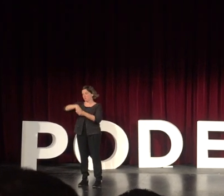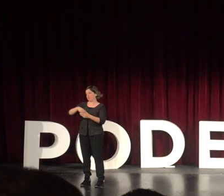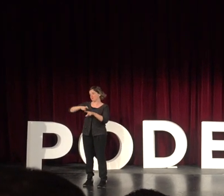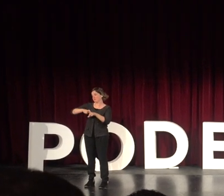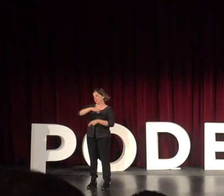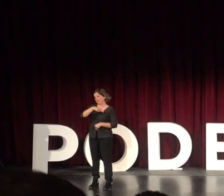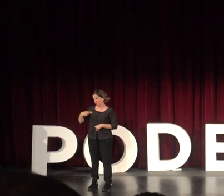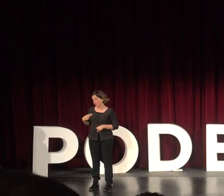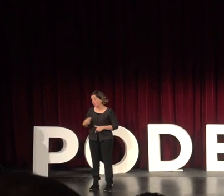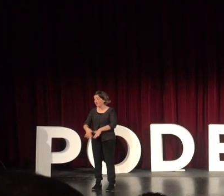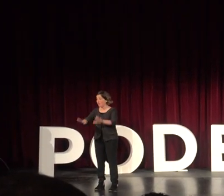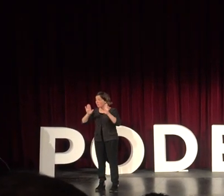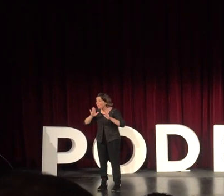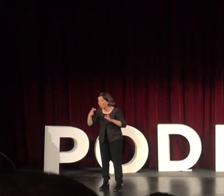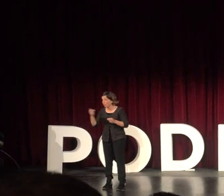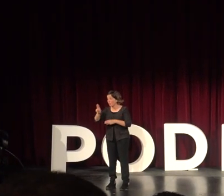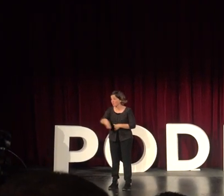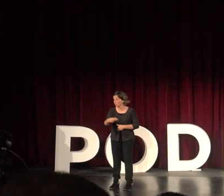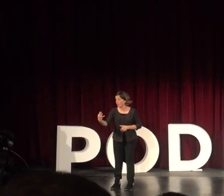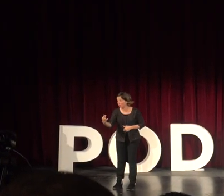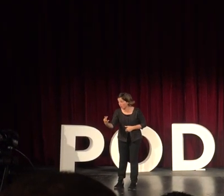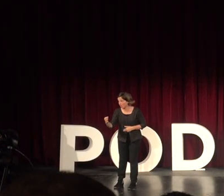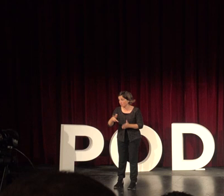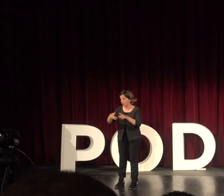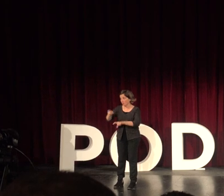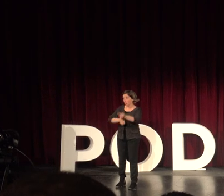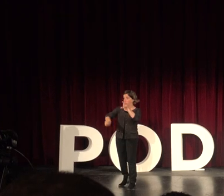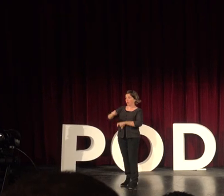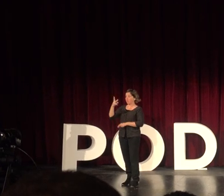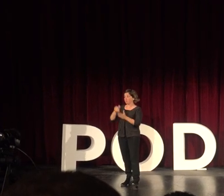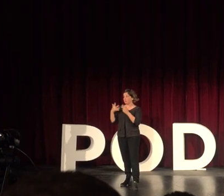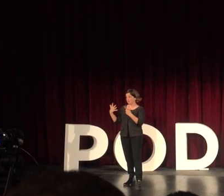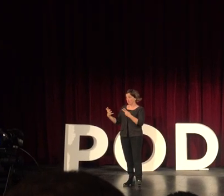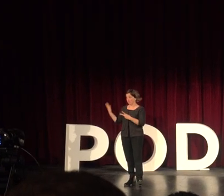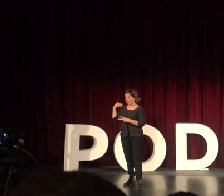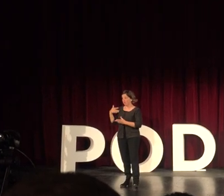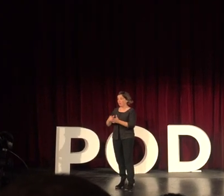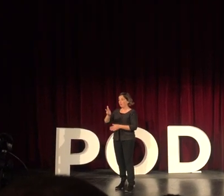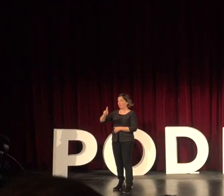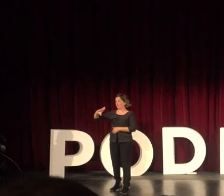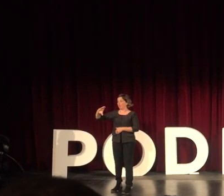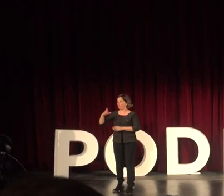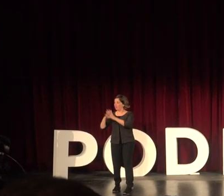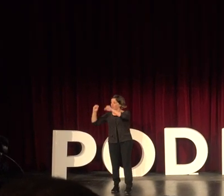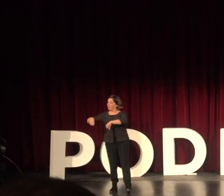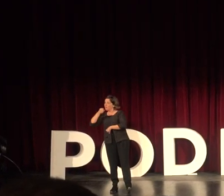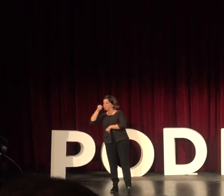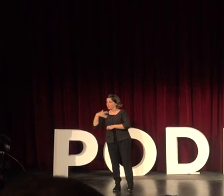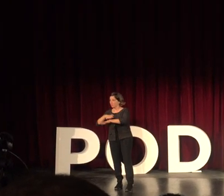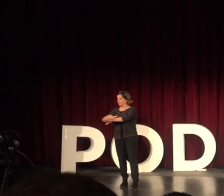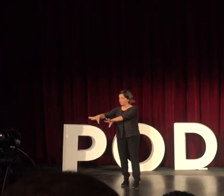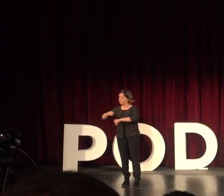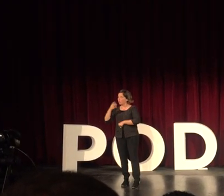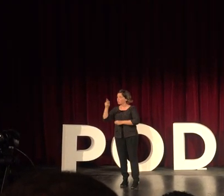Cantabria. Pero lo que hemos tenido es una vuelta a 2007, a ese PRC que pactó también con el PSOE y que gobernó